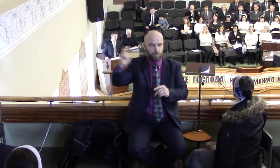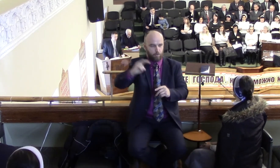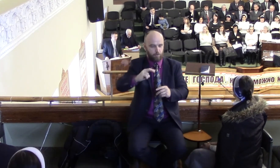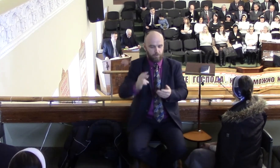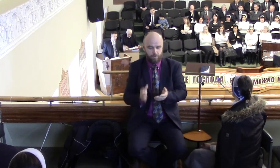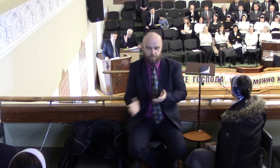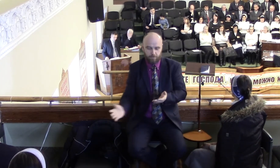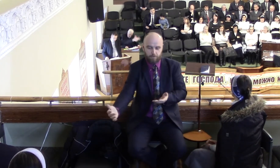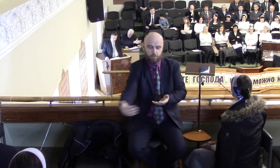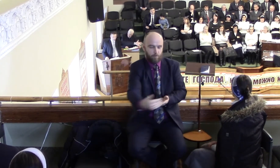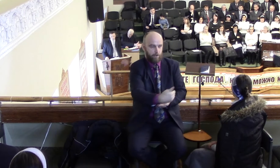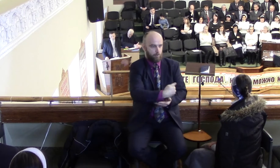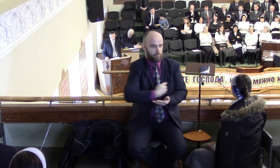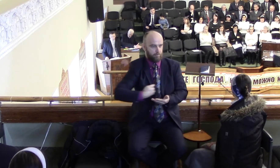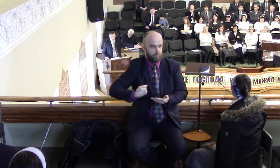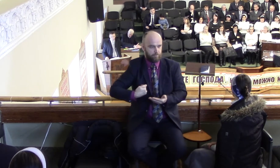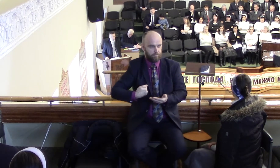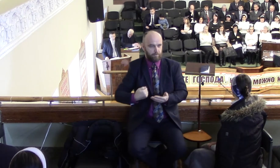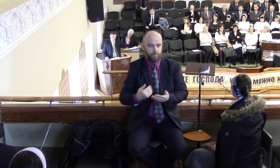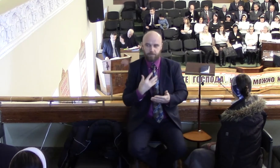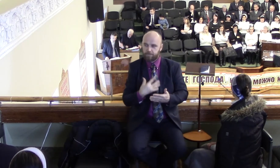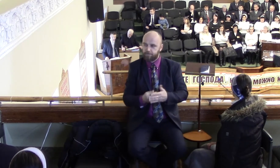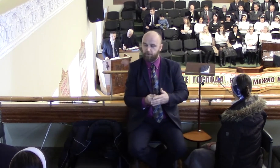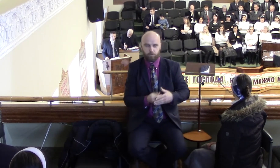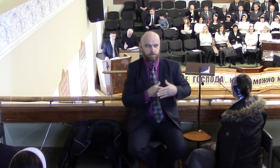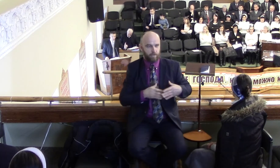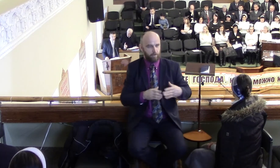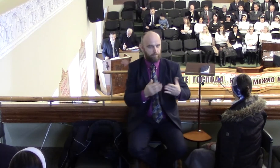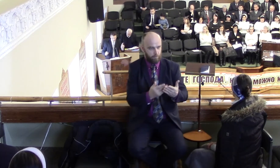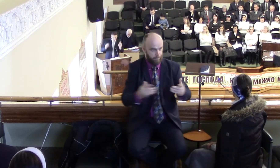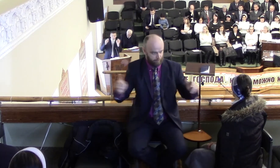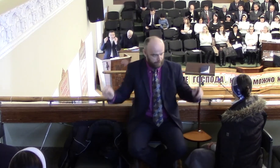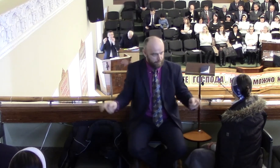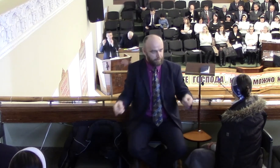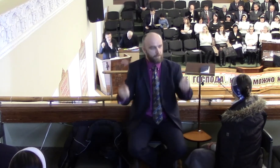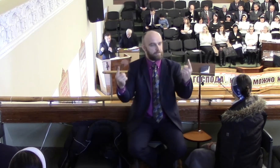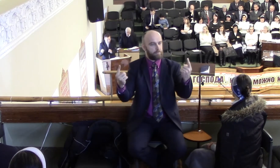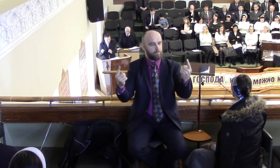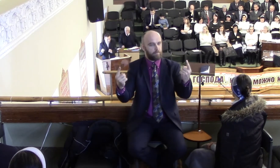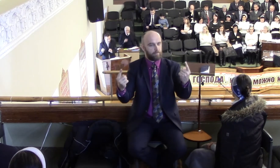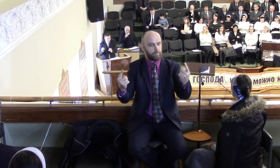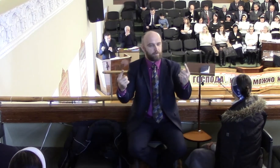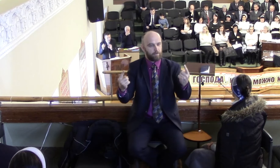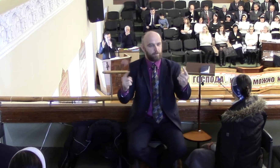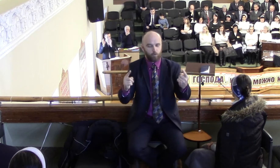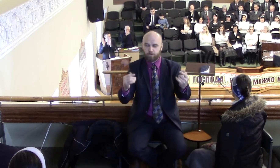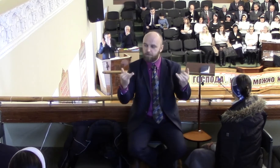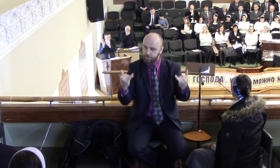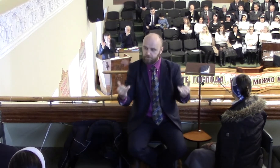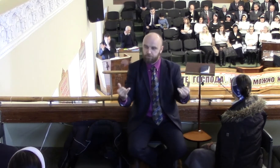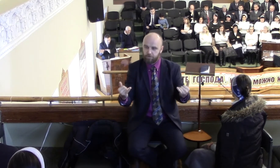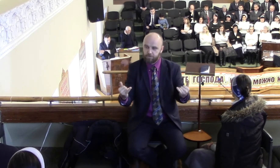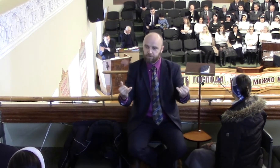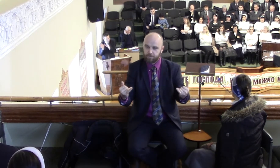свою брать. Мы воскреснем. Но в то же самое время, уже сейчас,